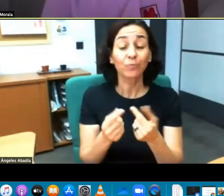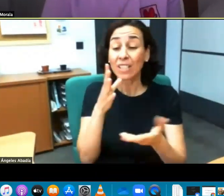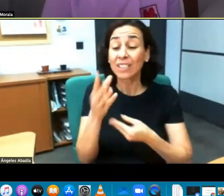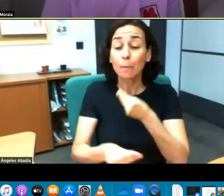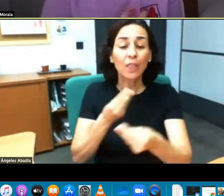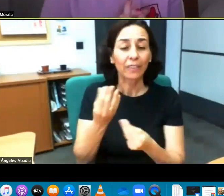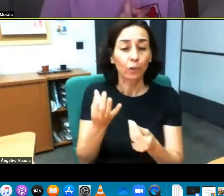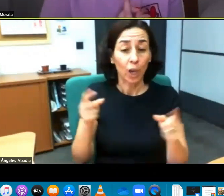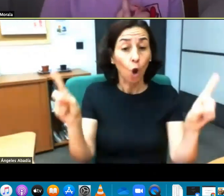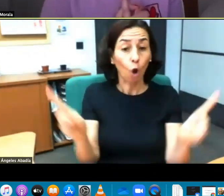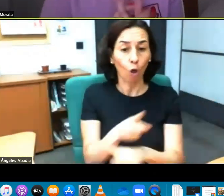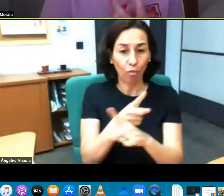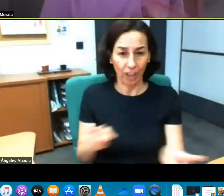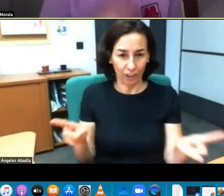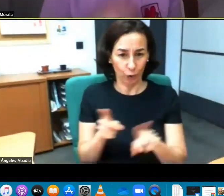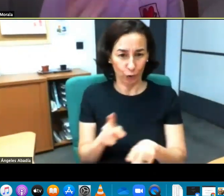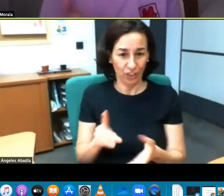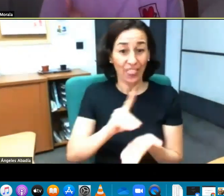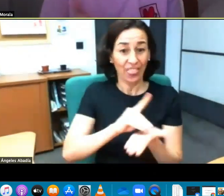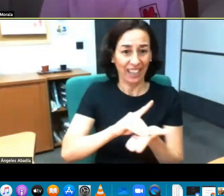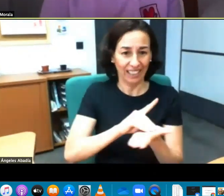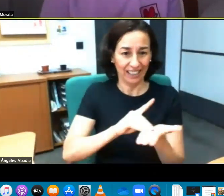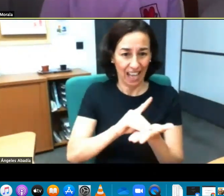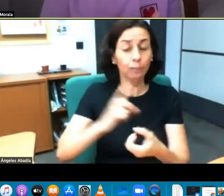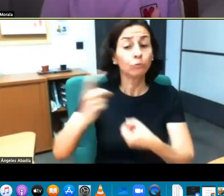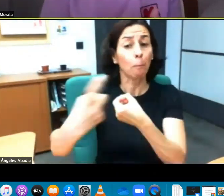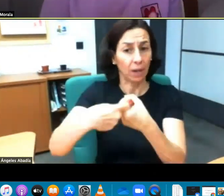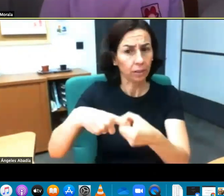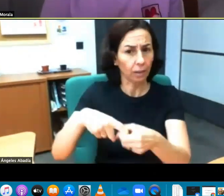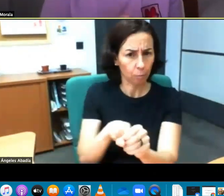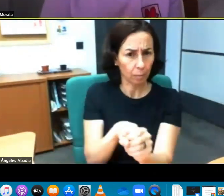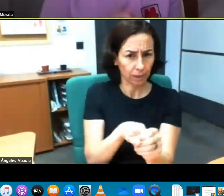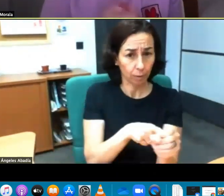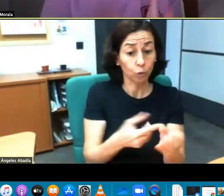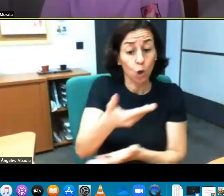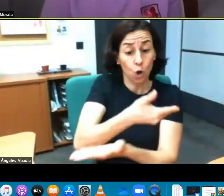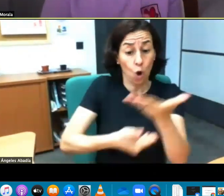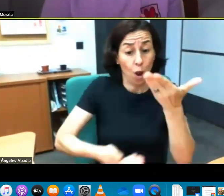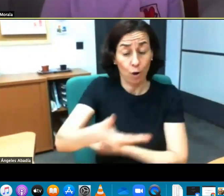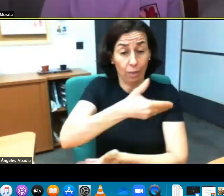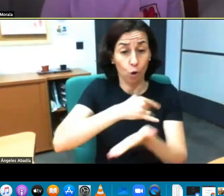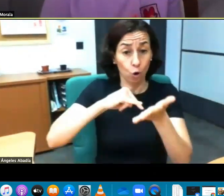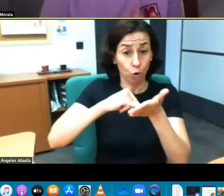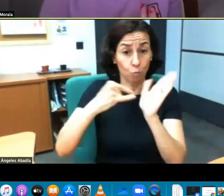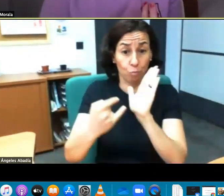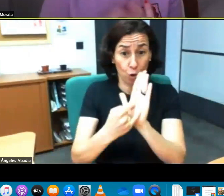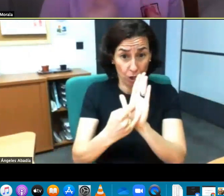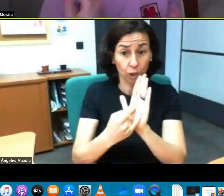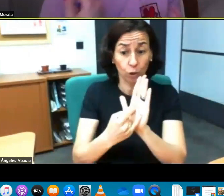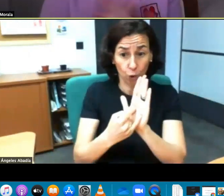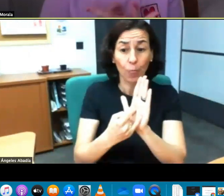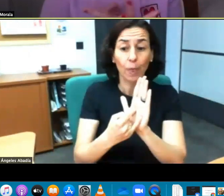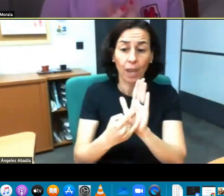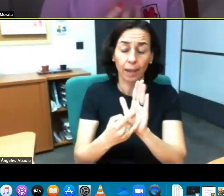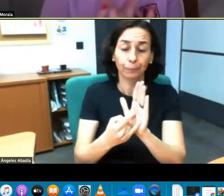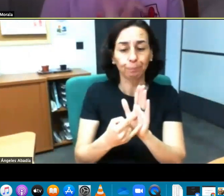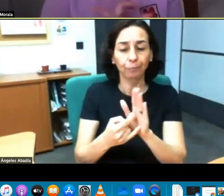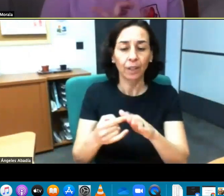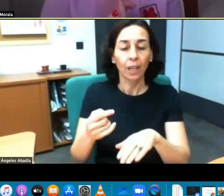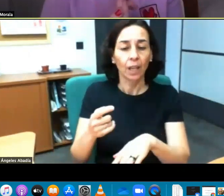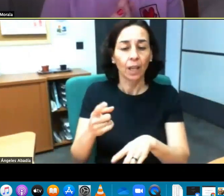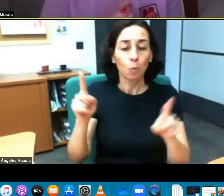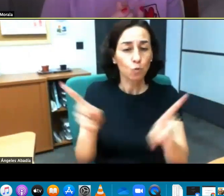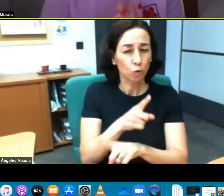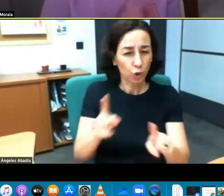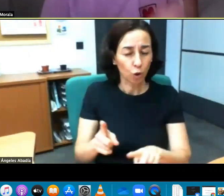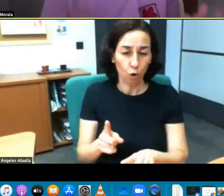participativos. En colaboración con un proyecto que es de Músicos por la Salud, organizamos un concierto de